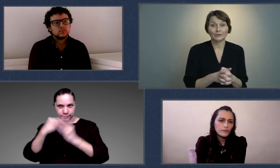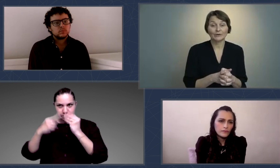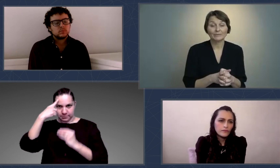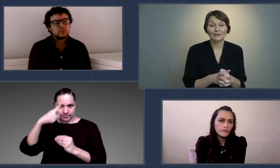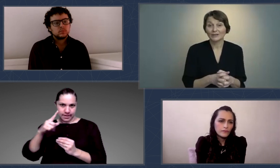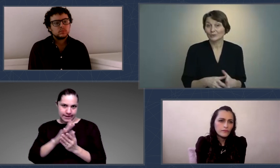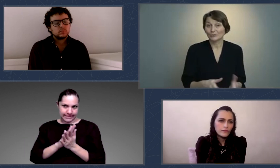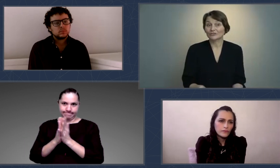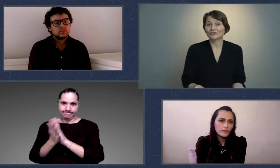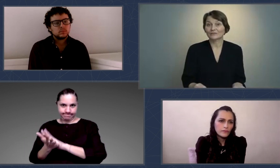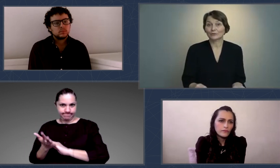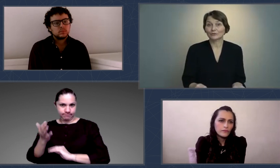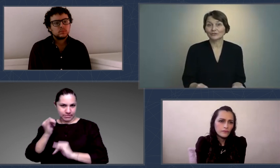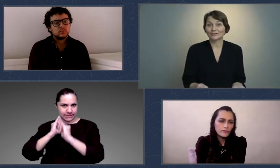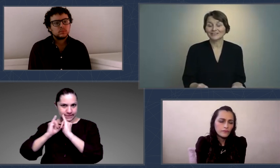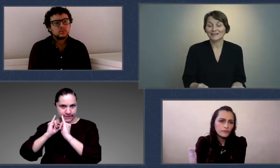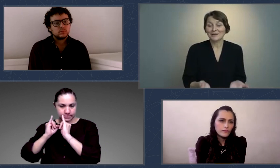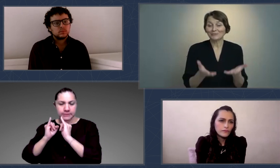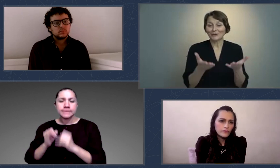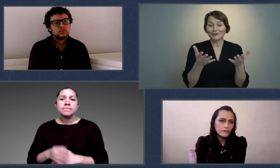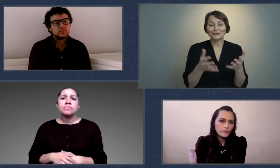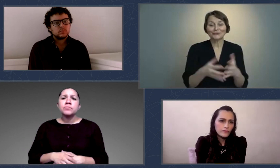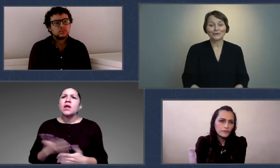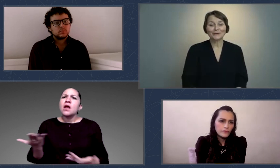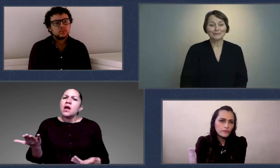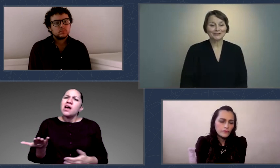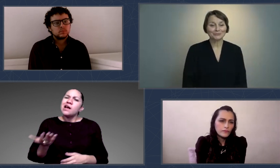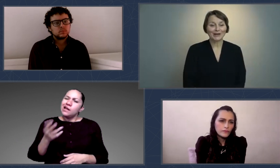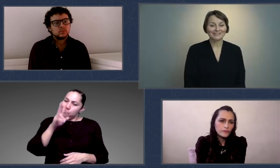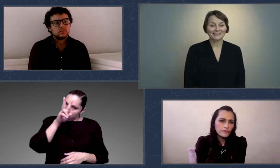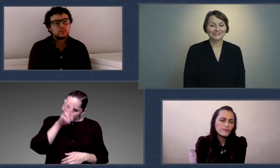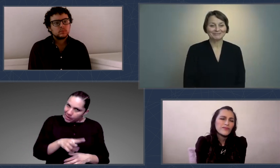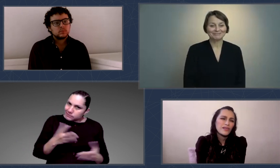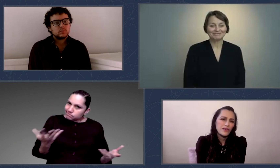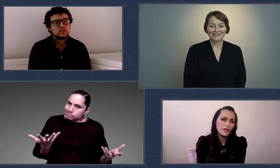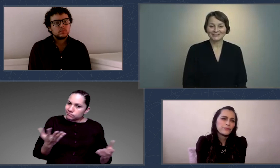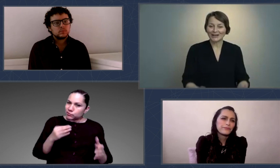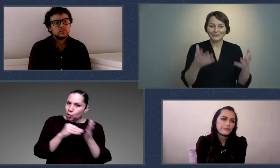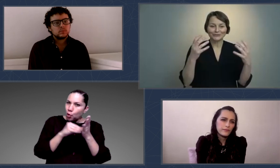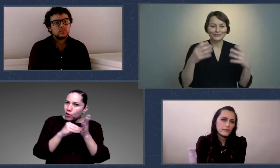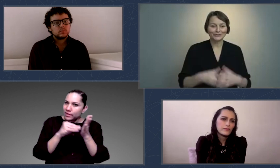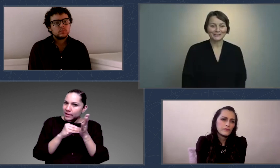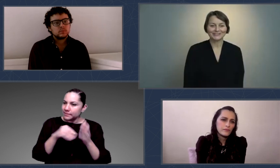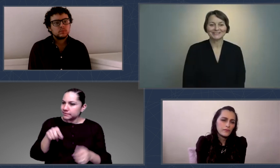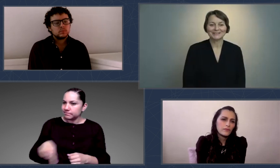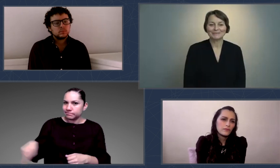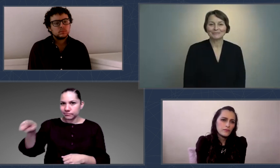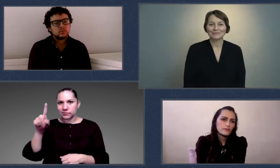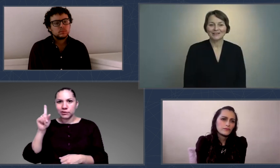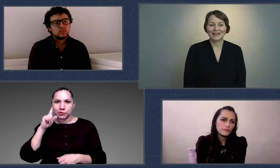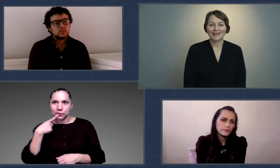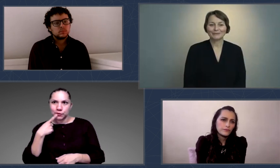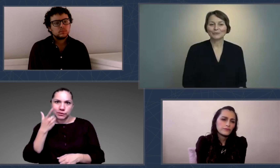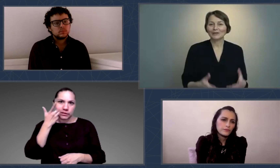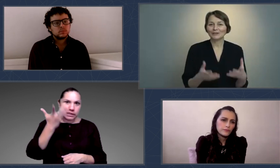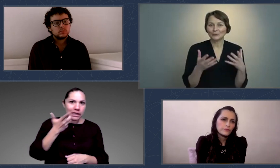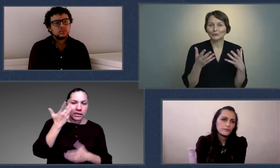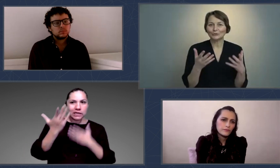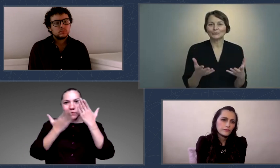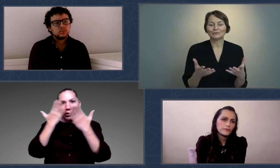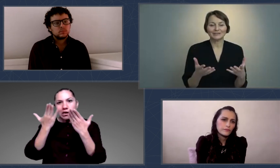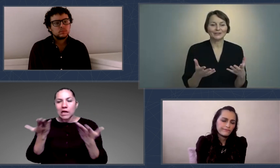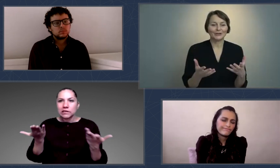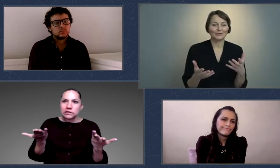también sucede que sigue habiendo menos oportunidades para los estudiantes sordos que para